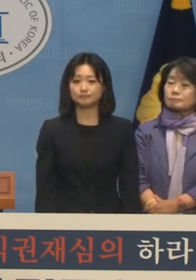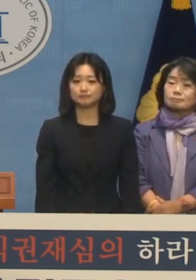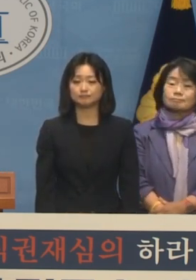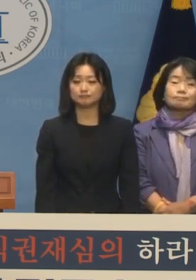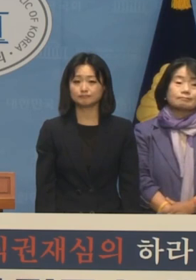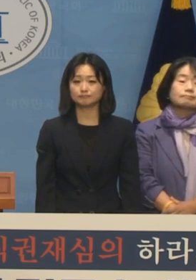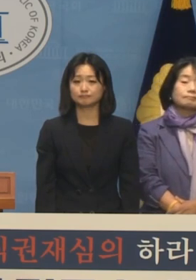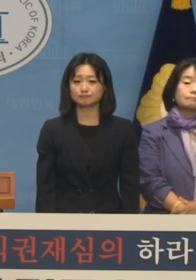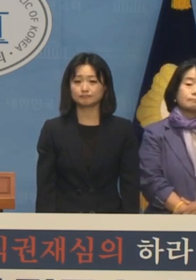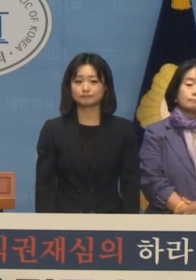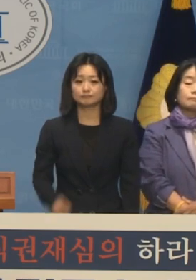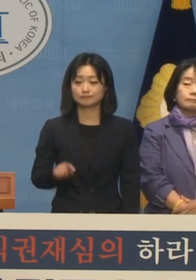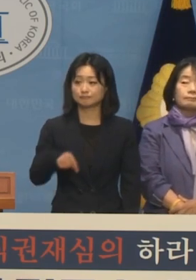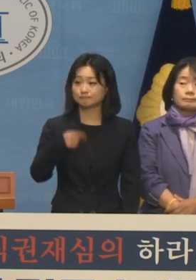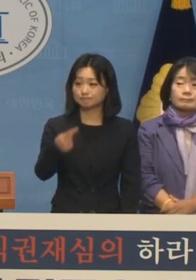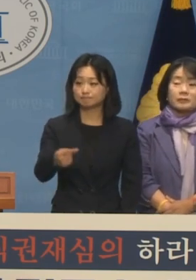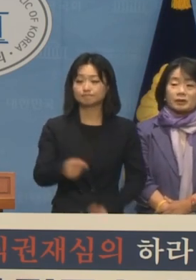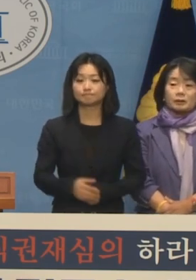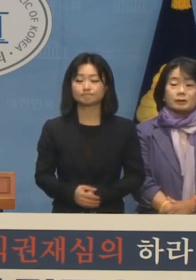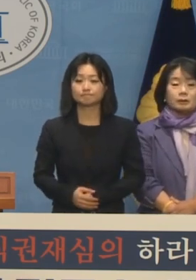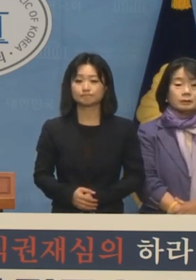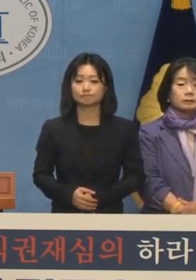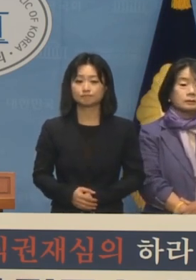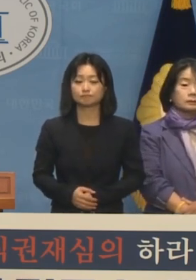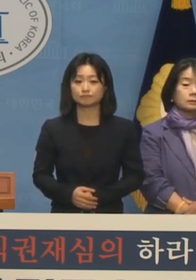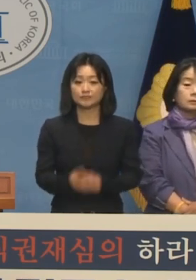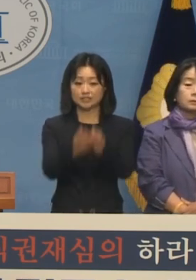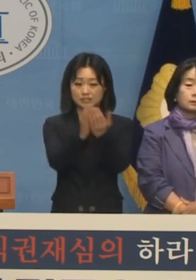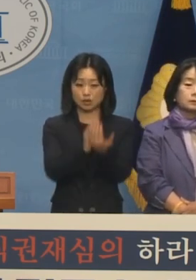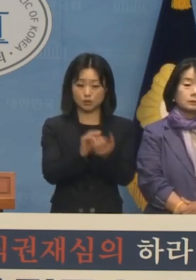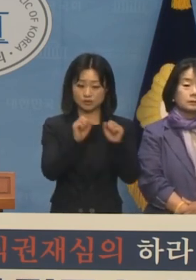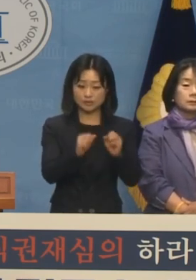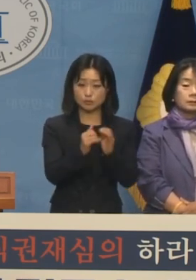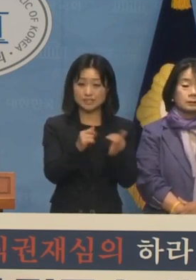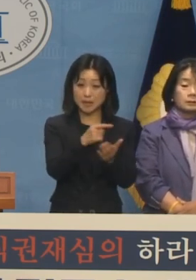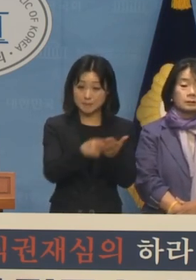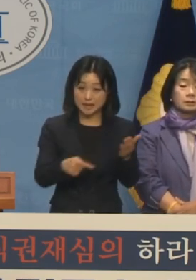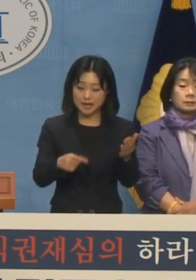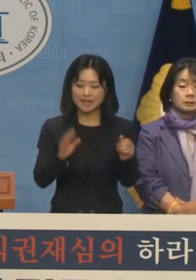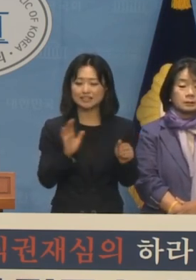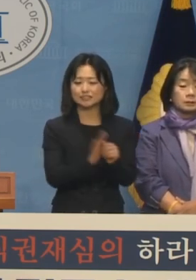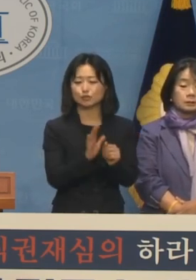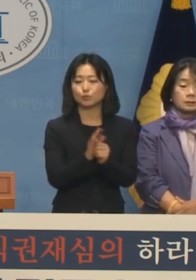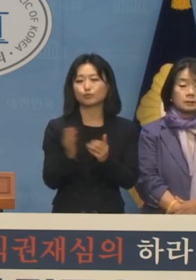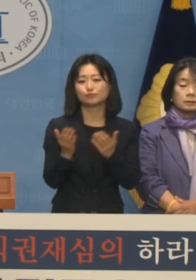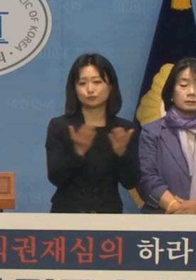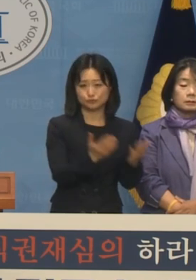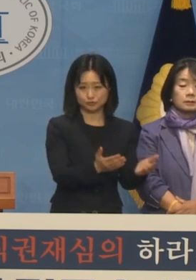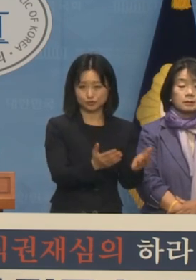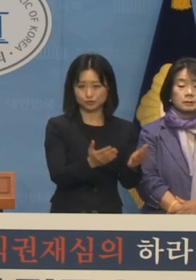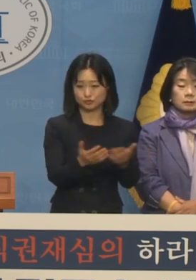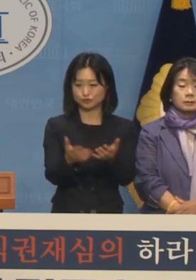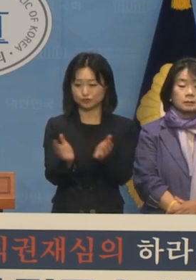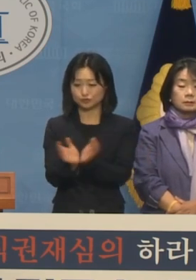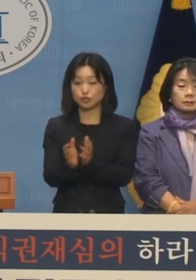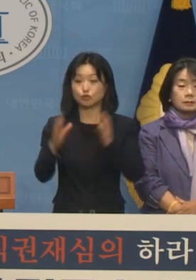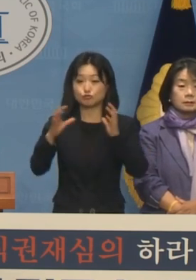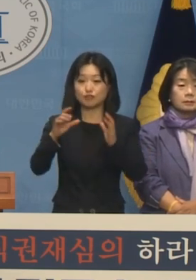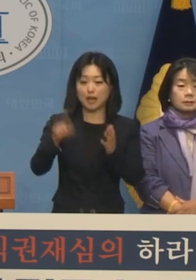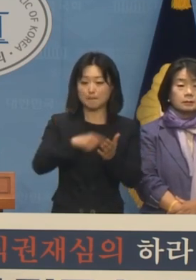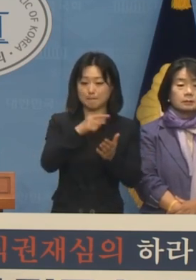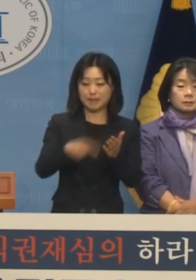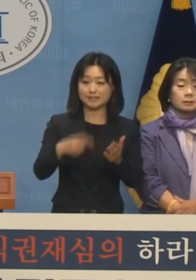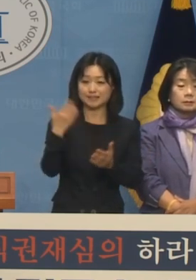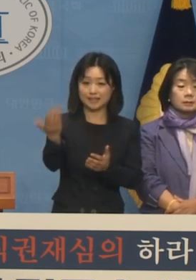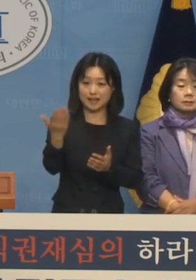네, 다음은 현재 세월호 생존자 피해자들을 위한 국가배상 소송을 진행하고